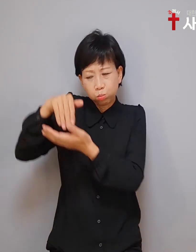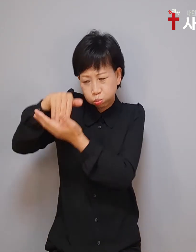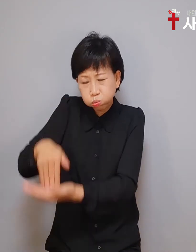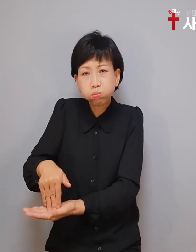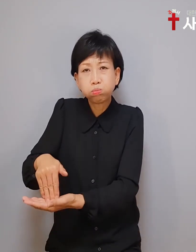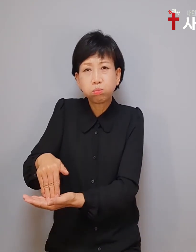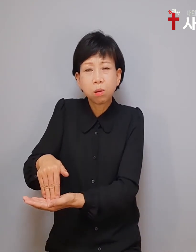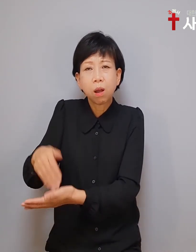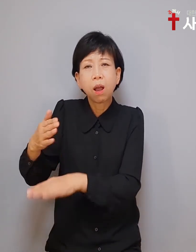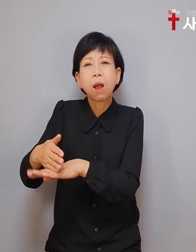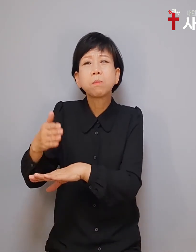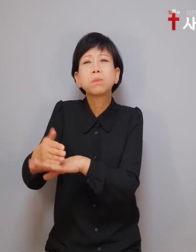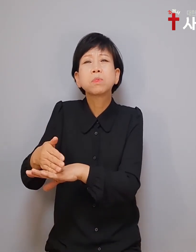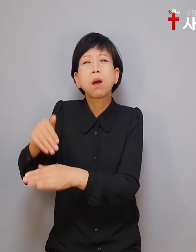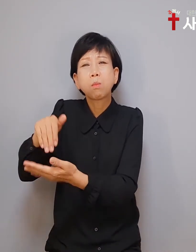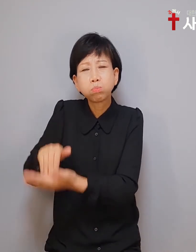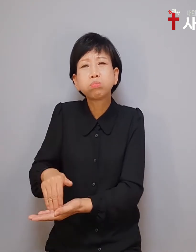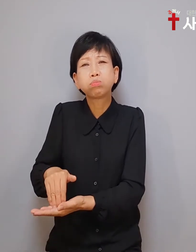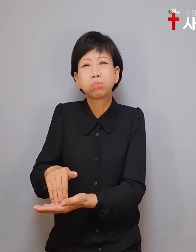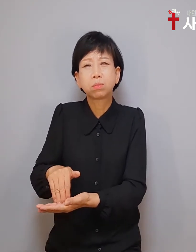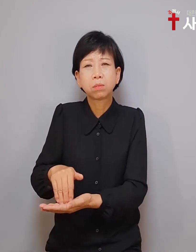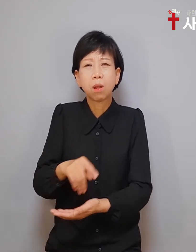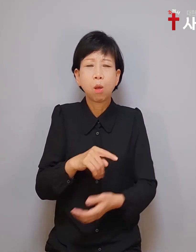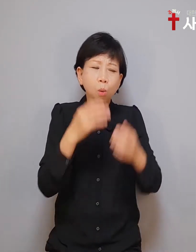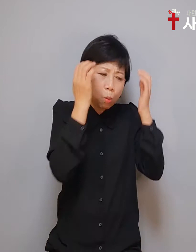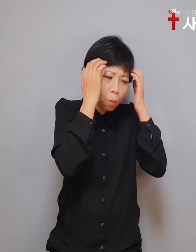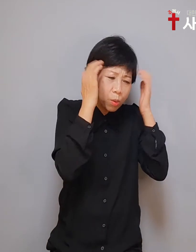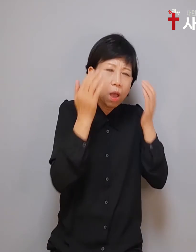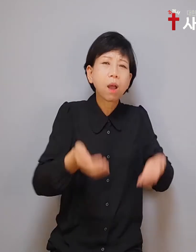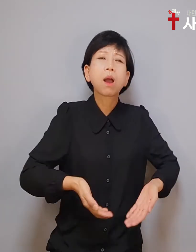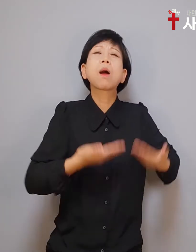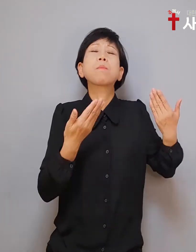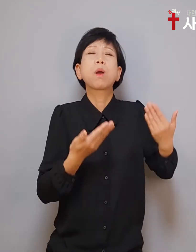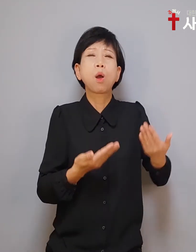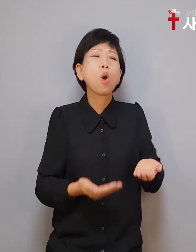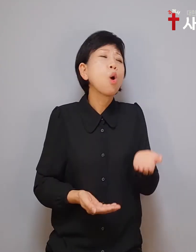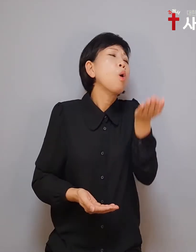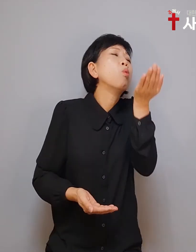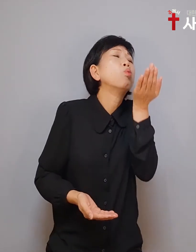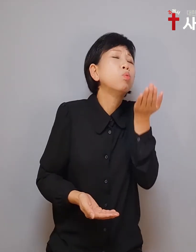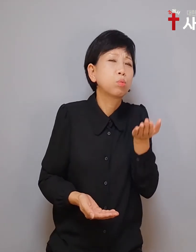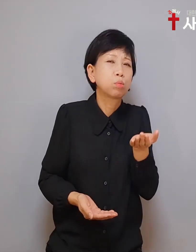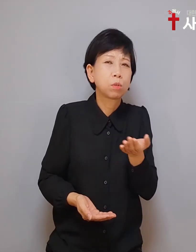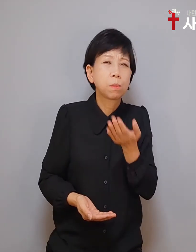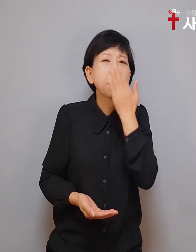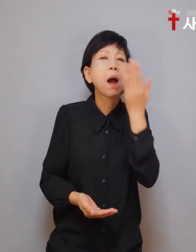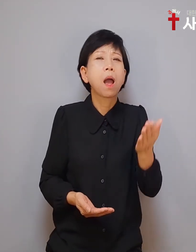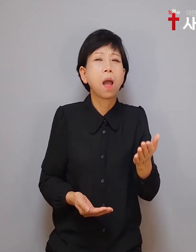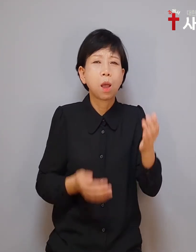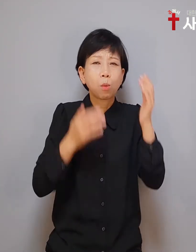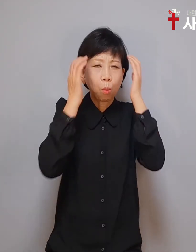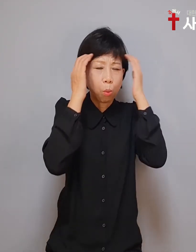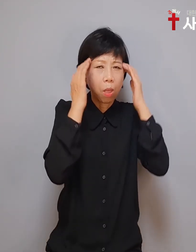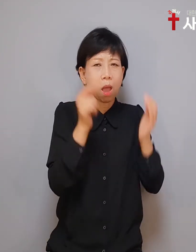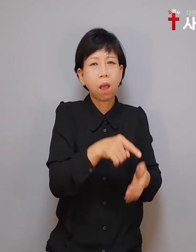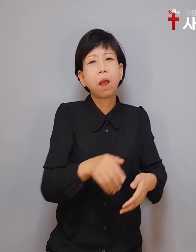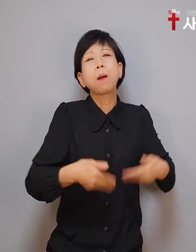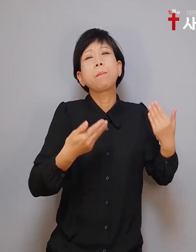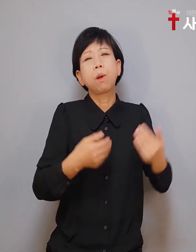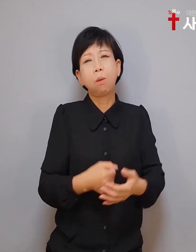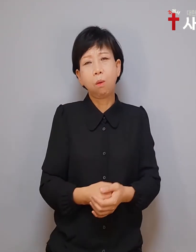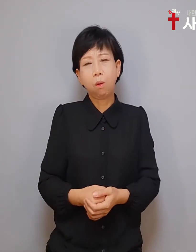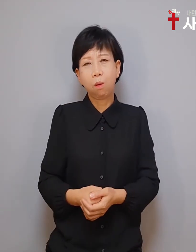무거운 거예요. 고난이 가벼운 거예요. 훅 날아갈 수 있는 게 고난이고, 이 감사는요 떡하니